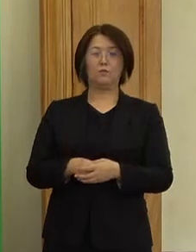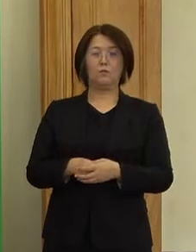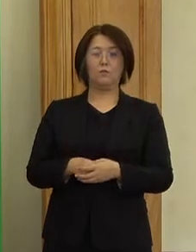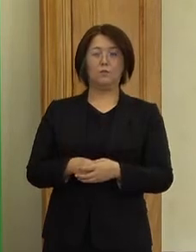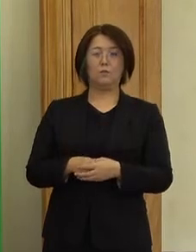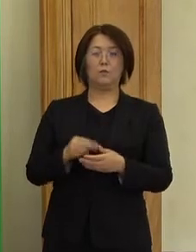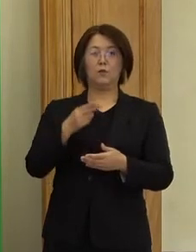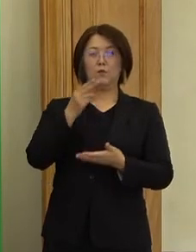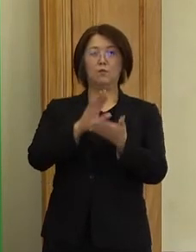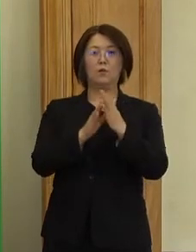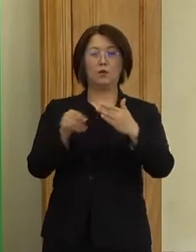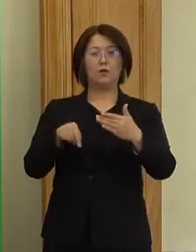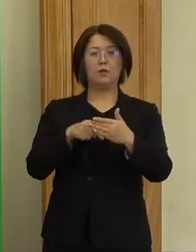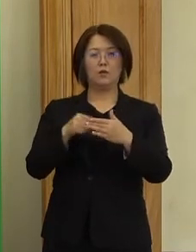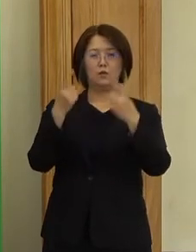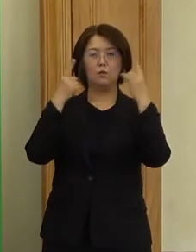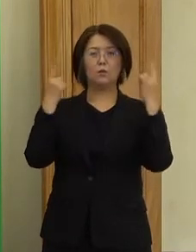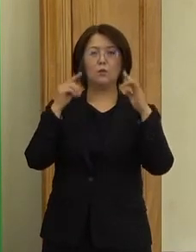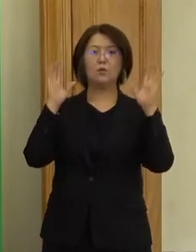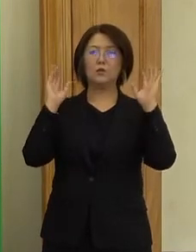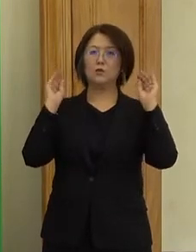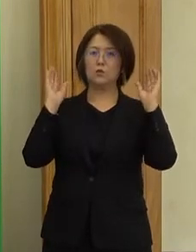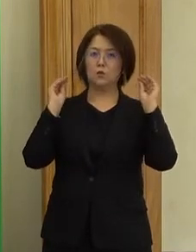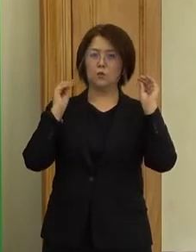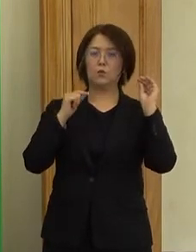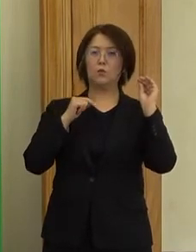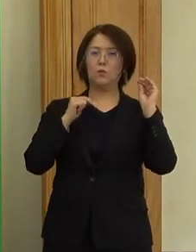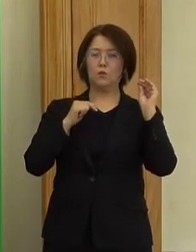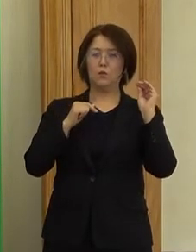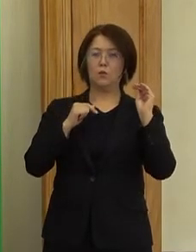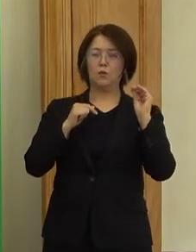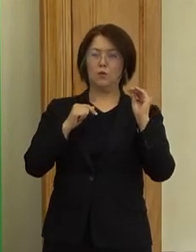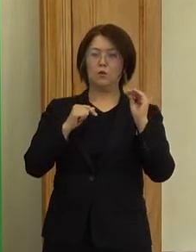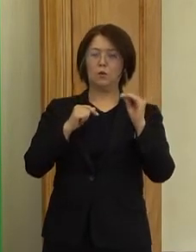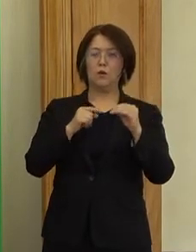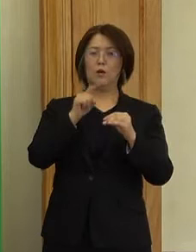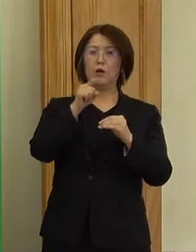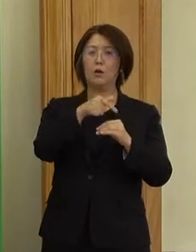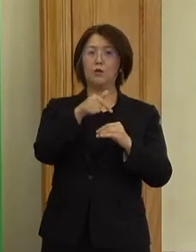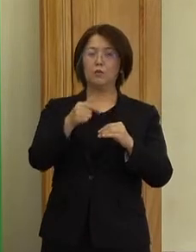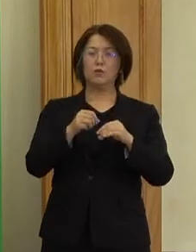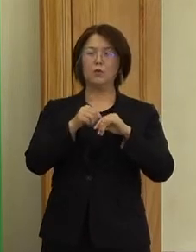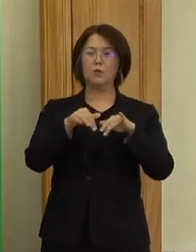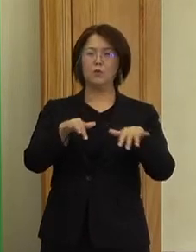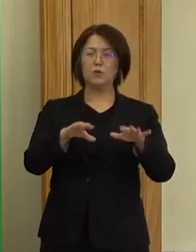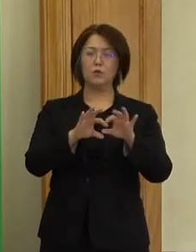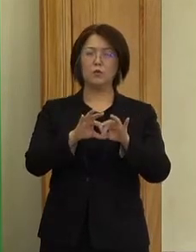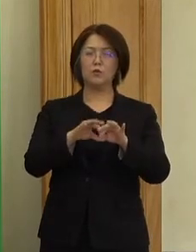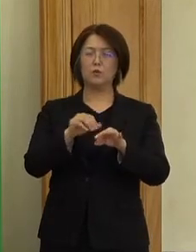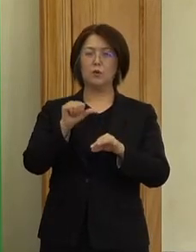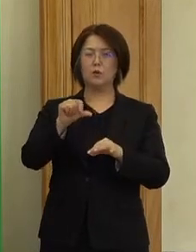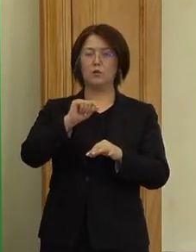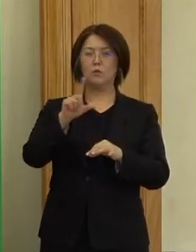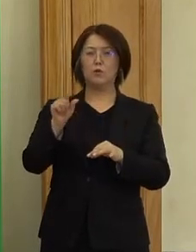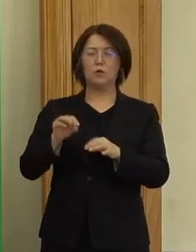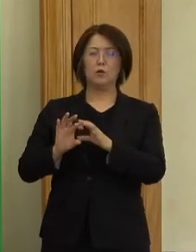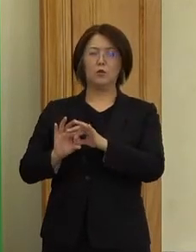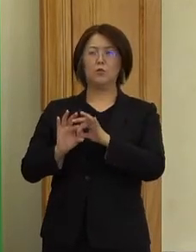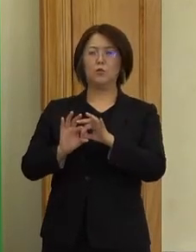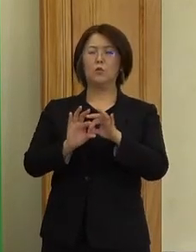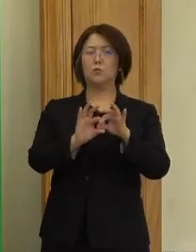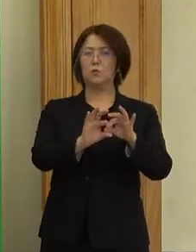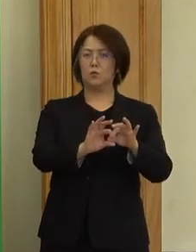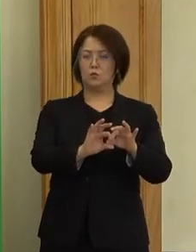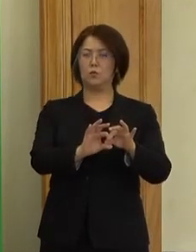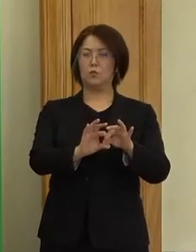県での その個人情報を扱う中での、外部に流出等に関しては5ヶ月続けてということ